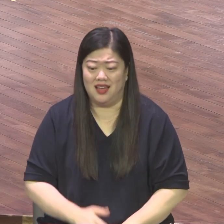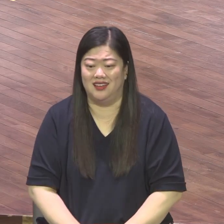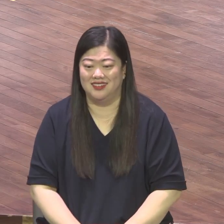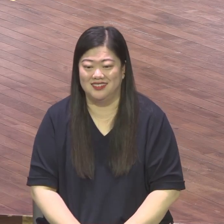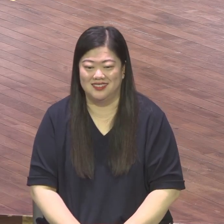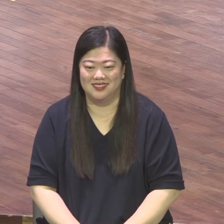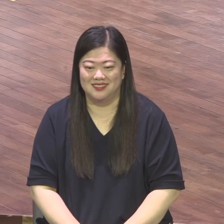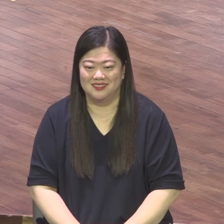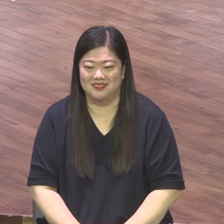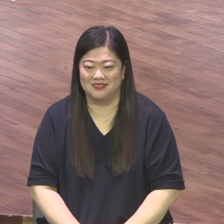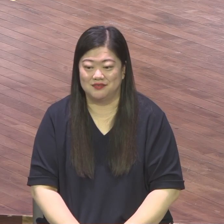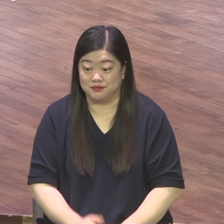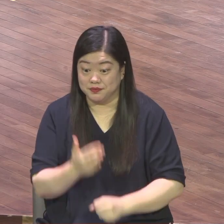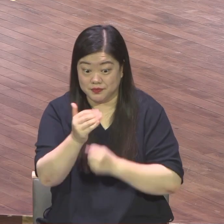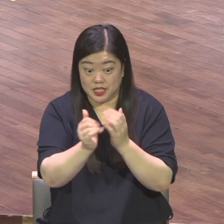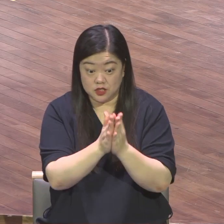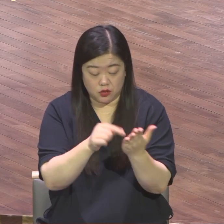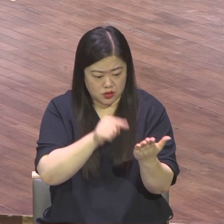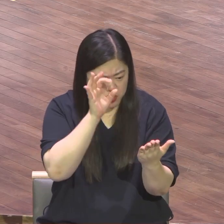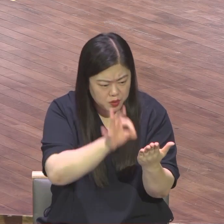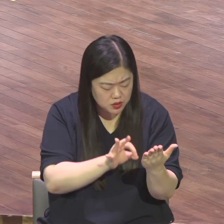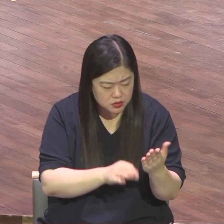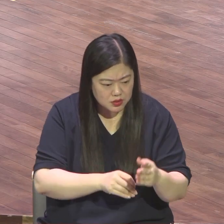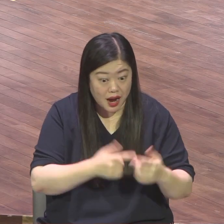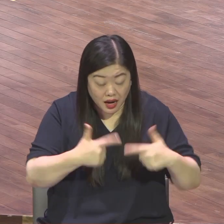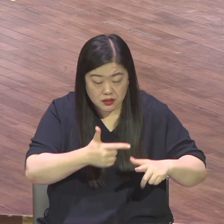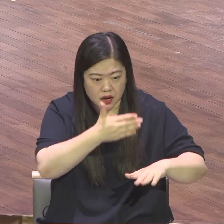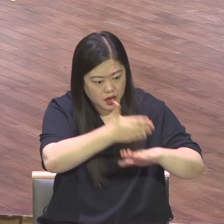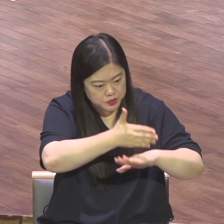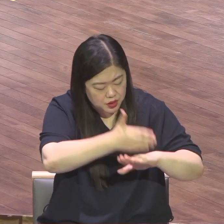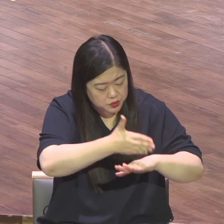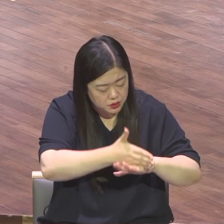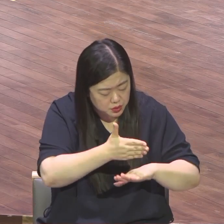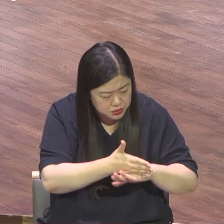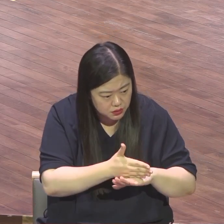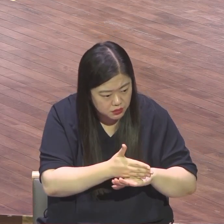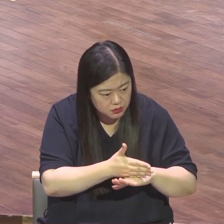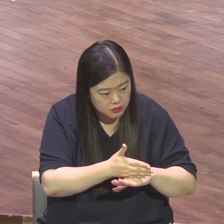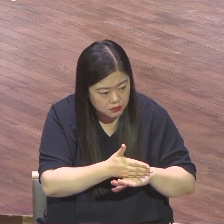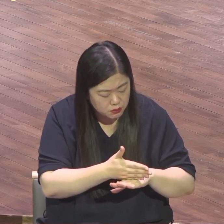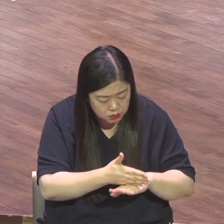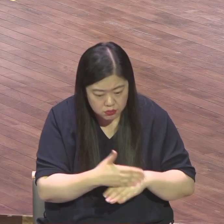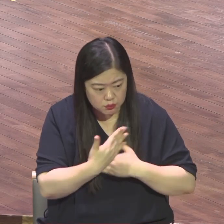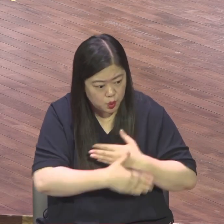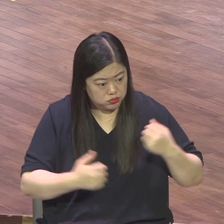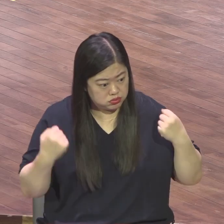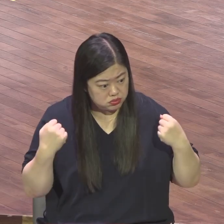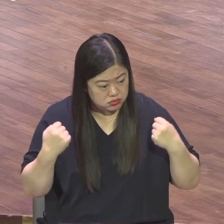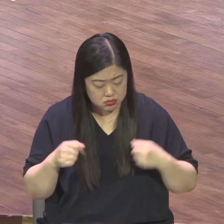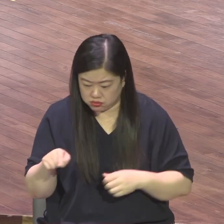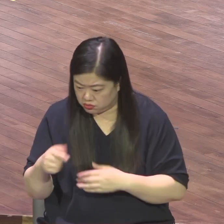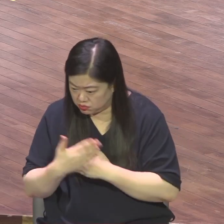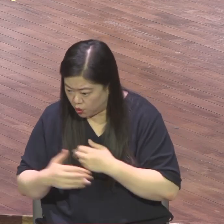하나님 말씀은요, 과학적이고 의학적으로 다 증명이 된 거예요. 증명이 됐어요.